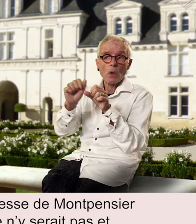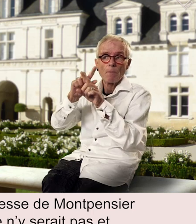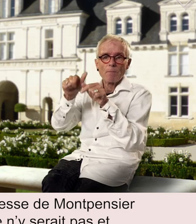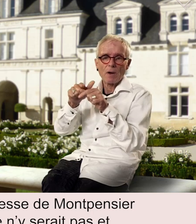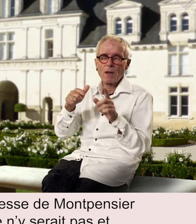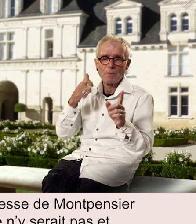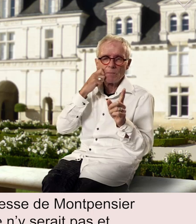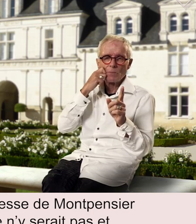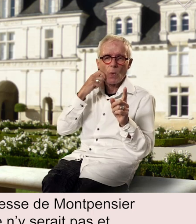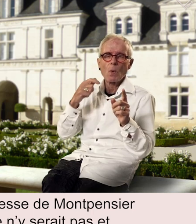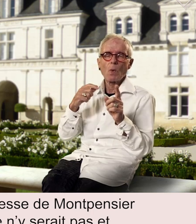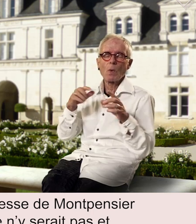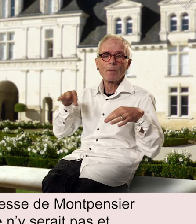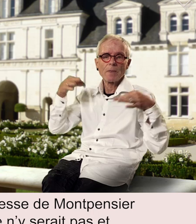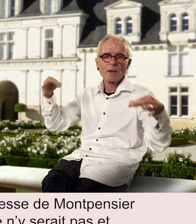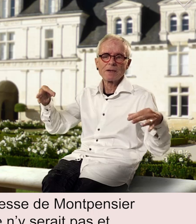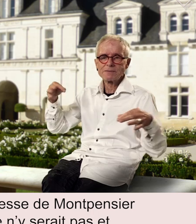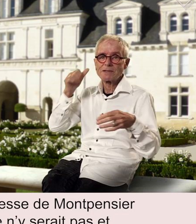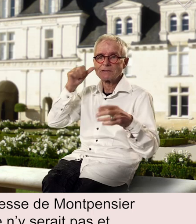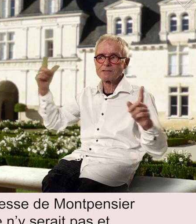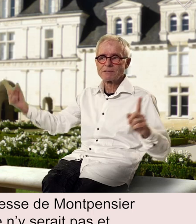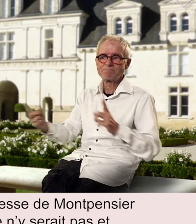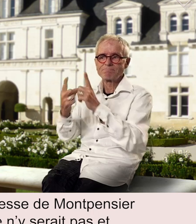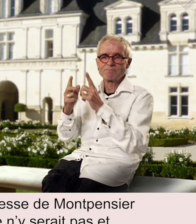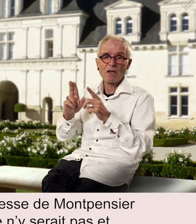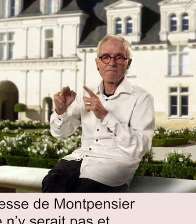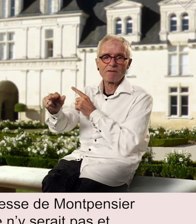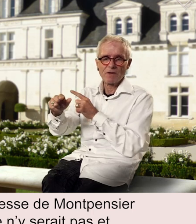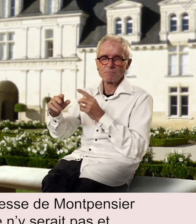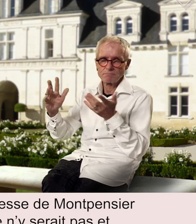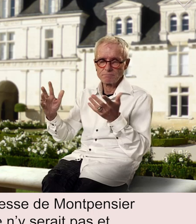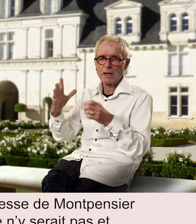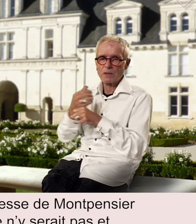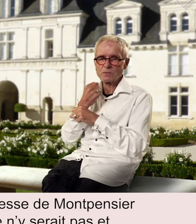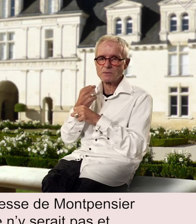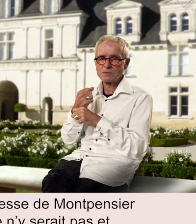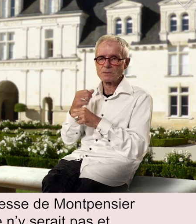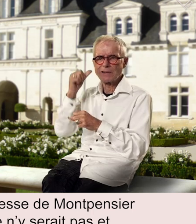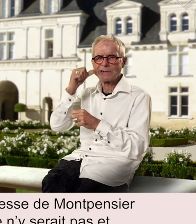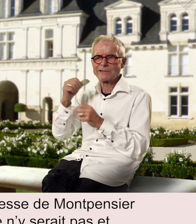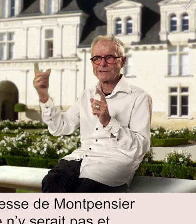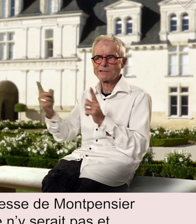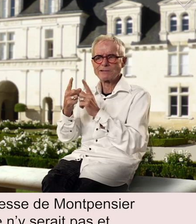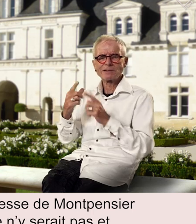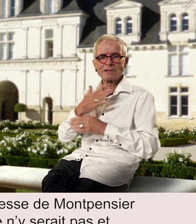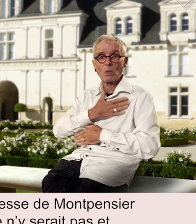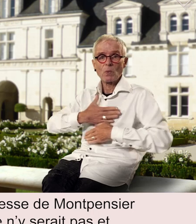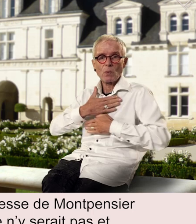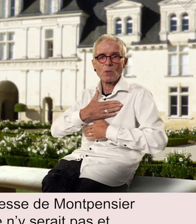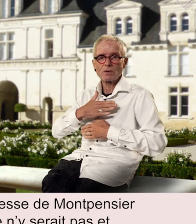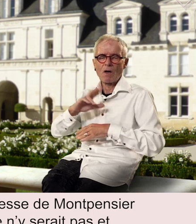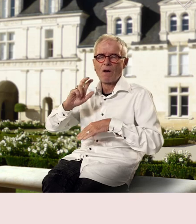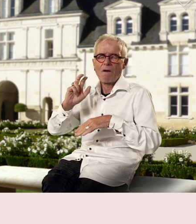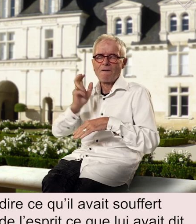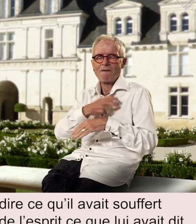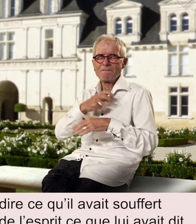rencontreraient. Cela fut exécuté comme il avait été résolu. Le duc de Guise eut la joie de se pouvoir jeter à